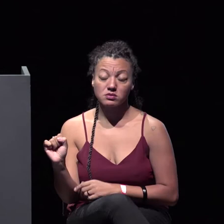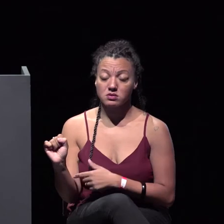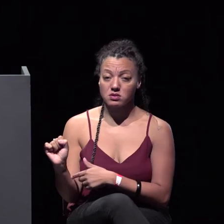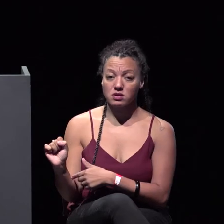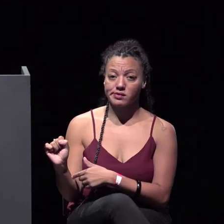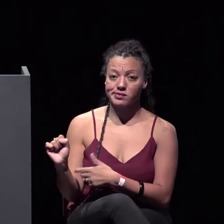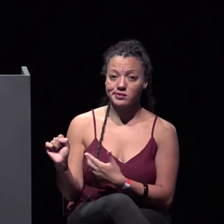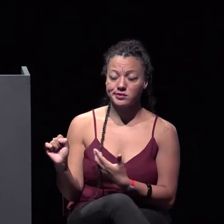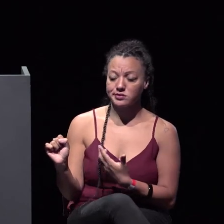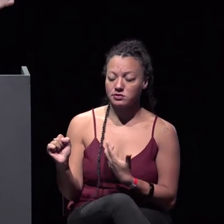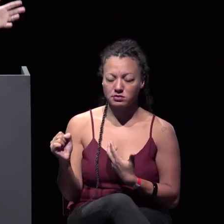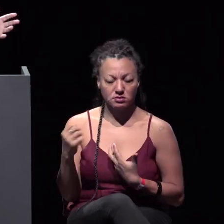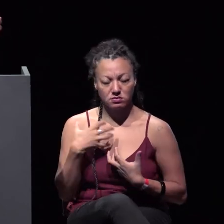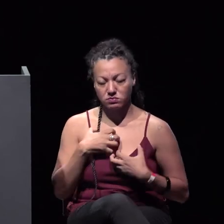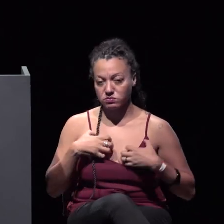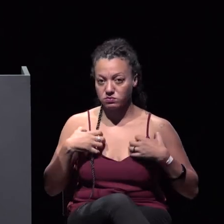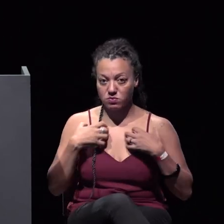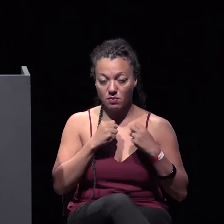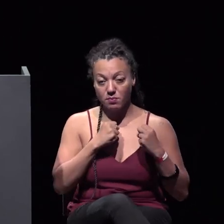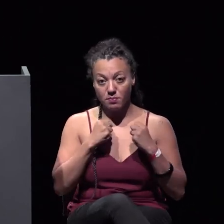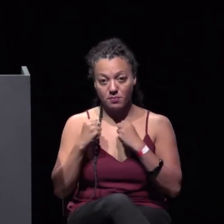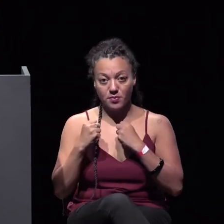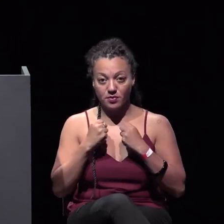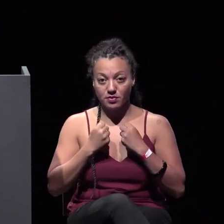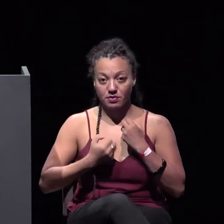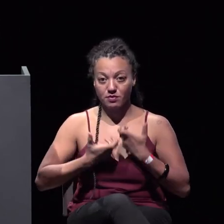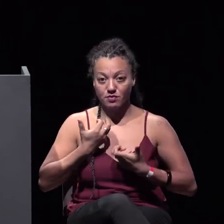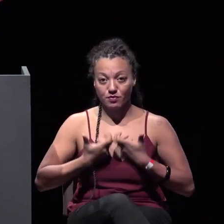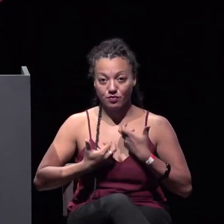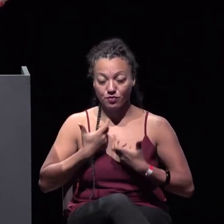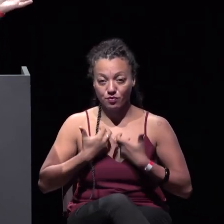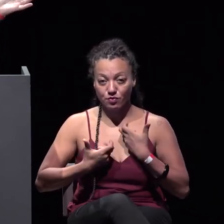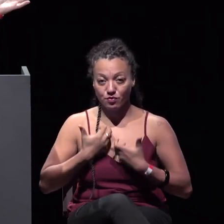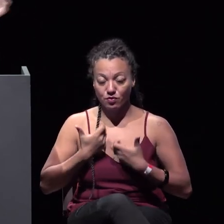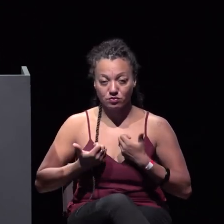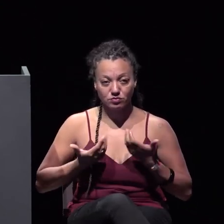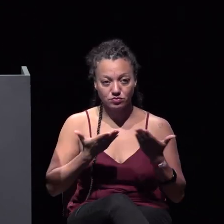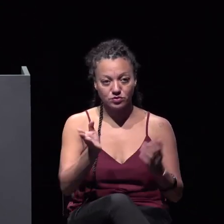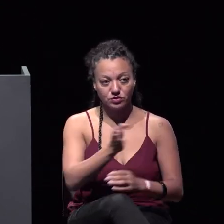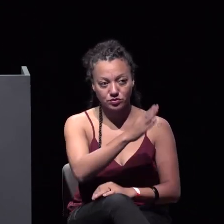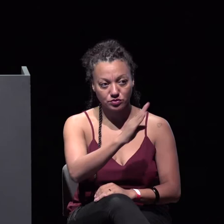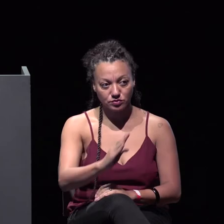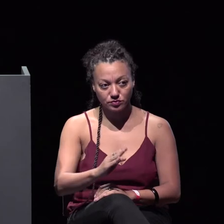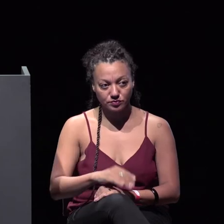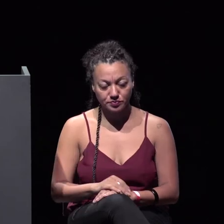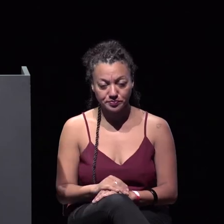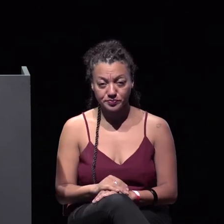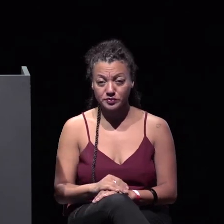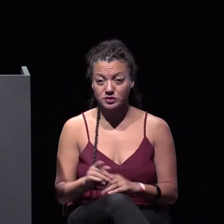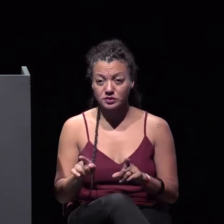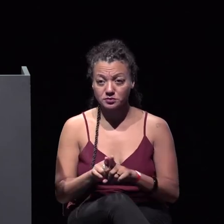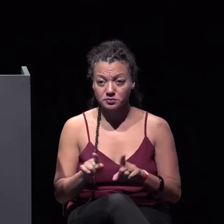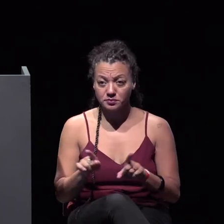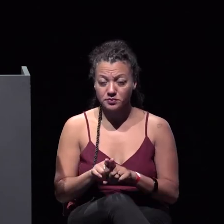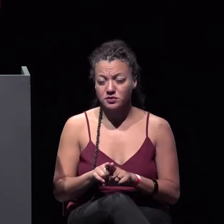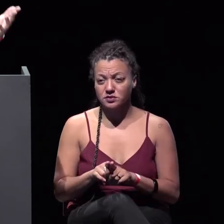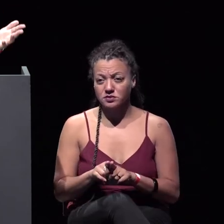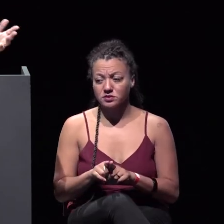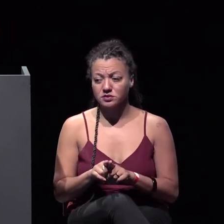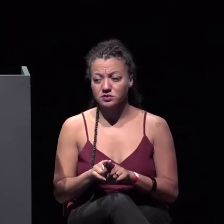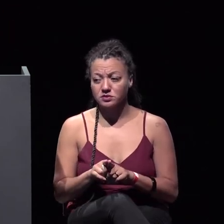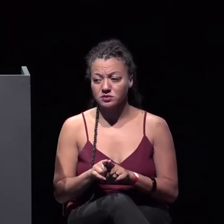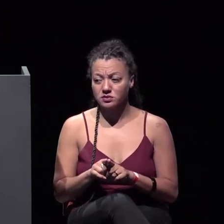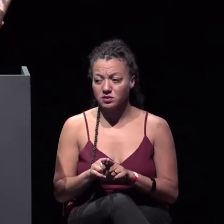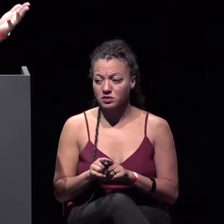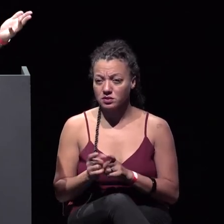ela é transfere esse poder do fogo para chan gol né ao mesmo tempo ela como estava falando